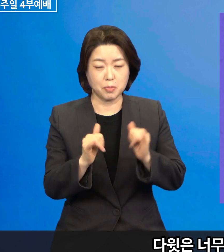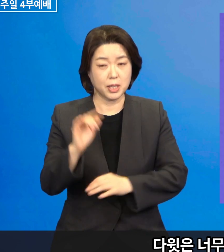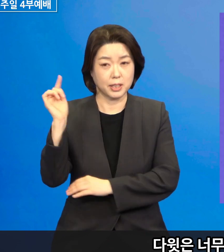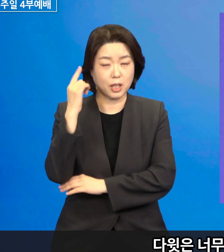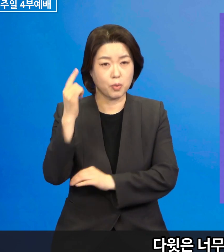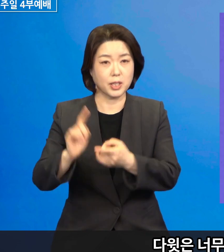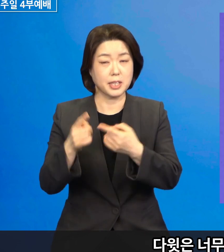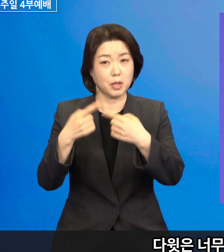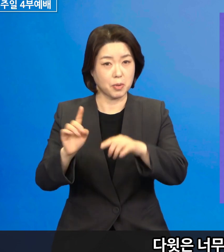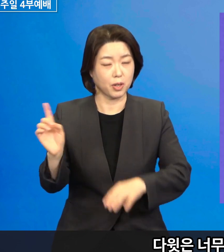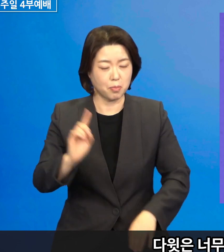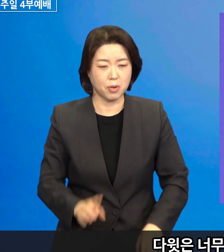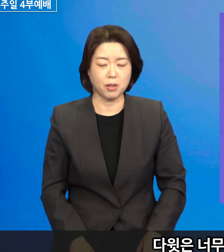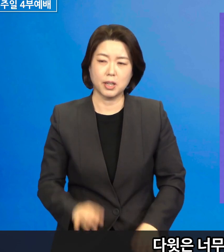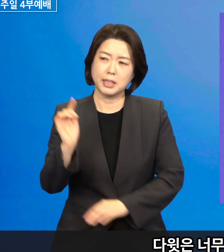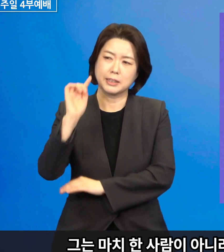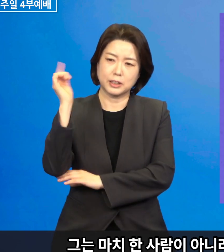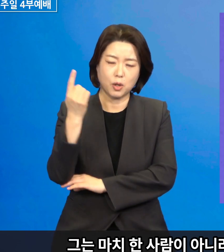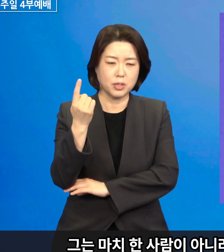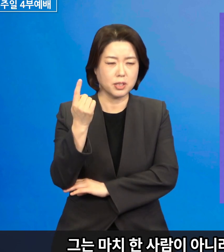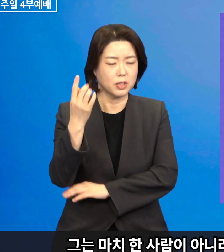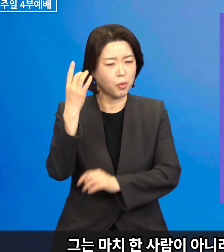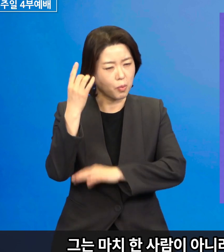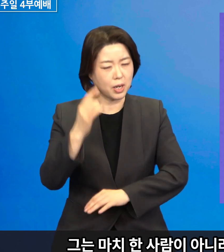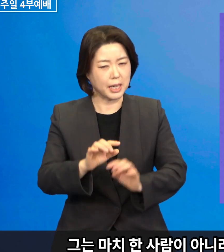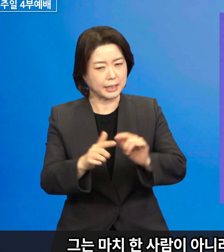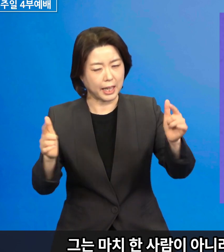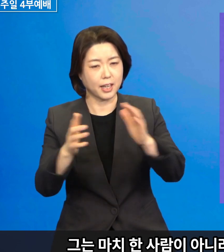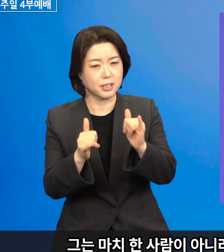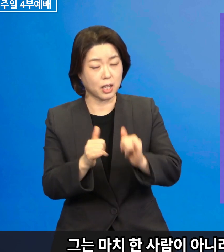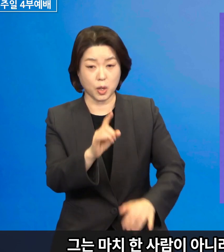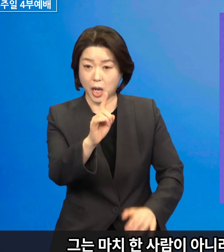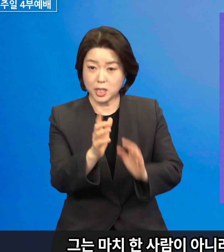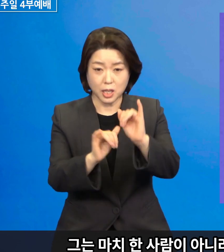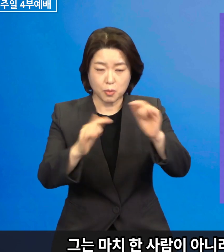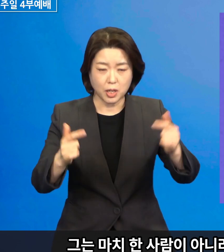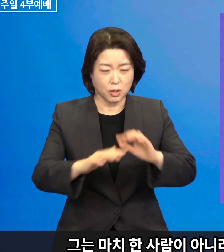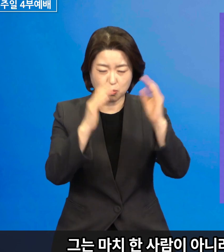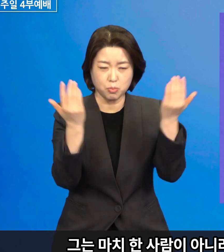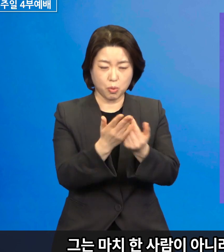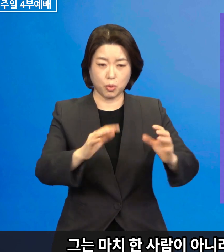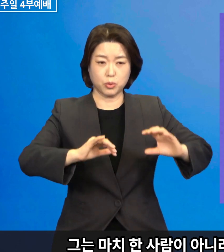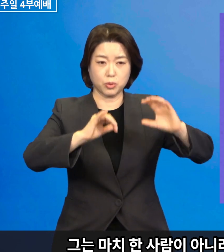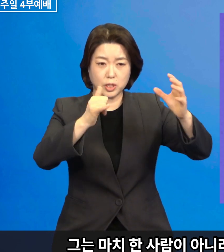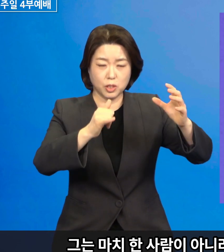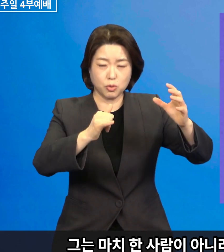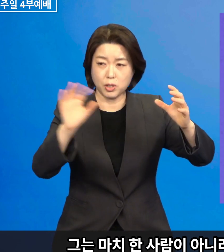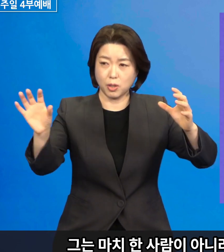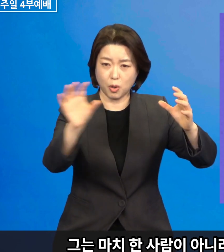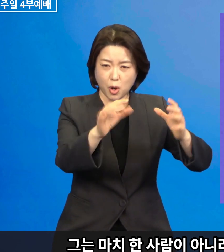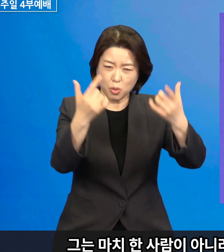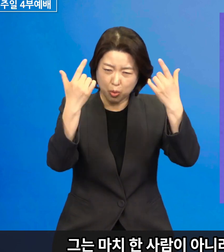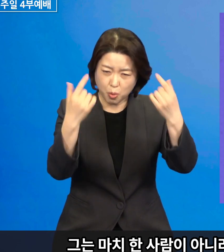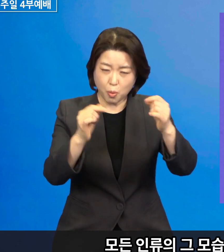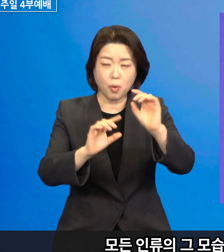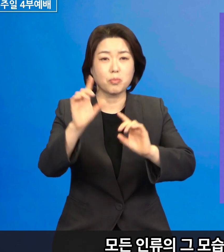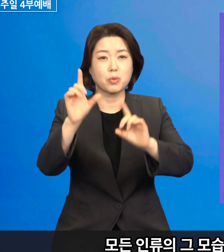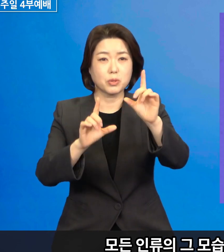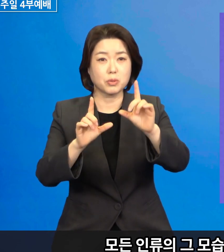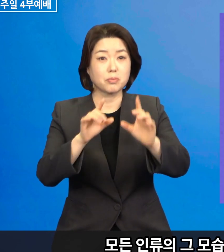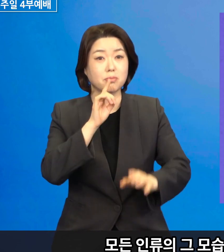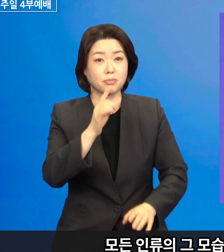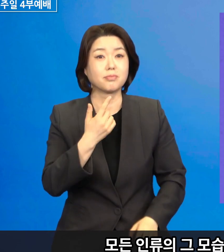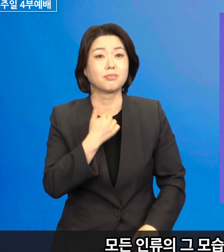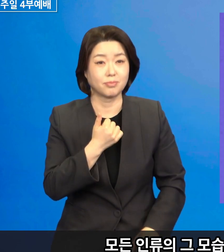있습니다. 다윗은 너무나 다양한 사람, 그는 마치 한 사람이 아니라 모든 인류의 전형인 것 같다.